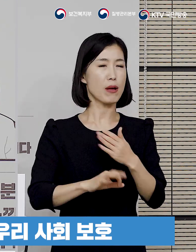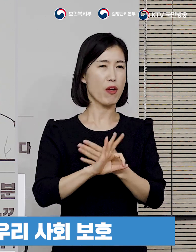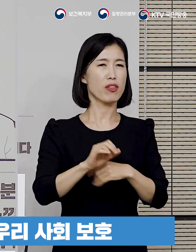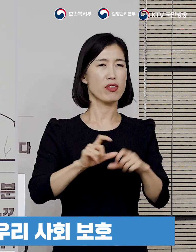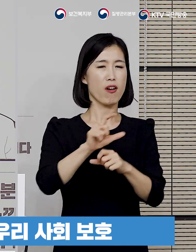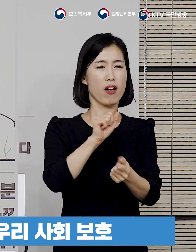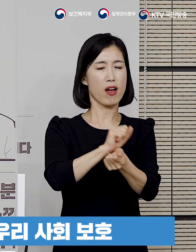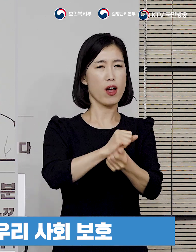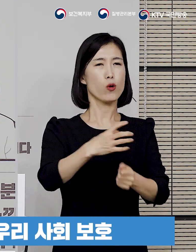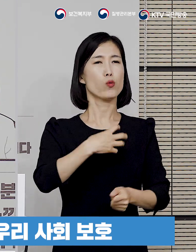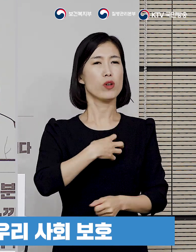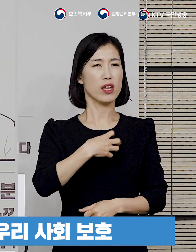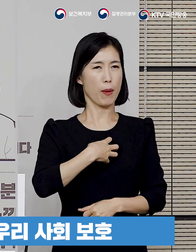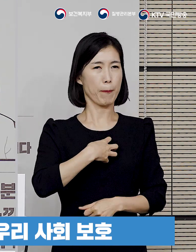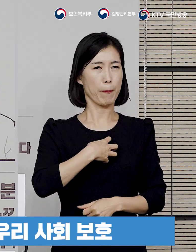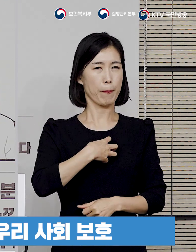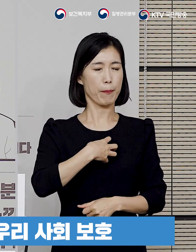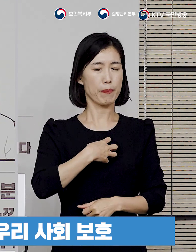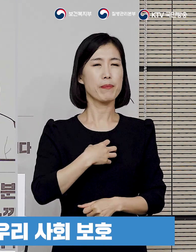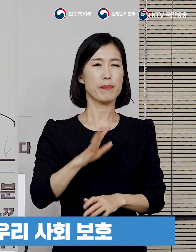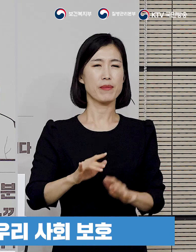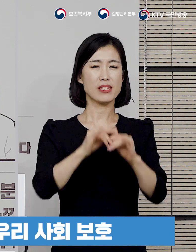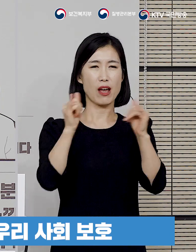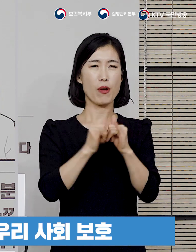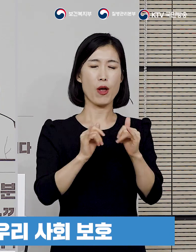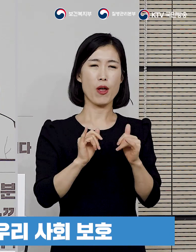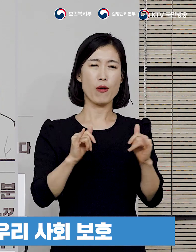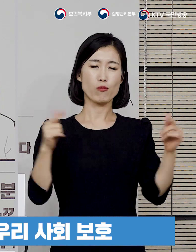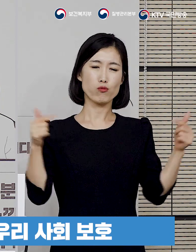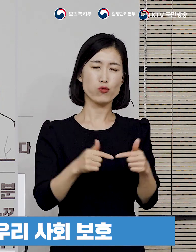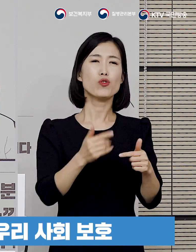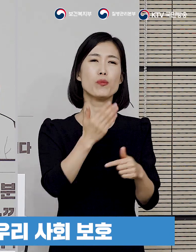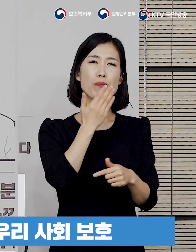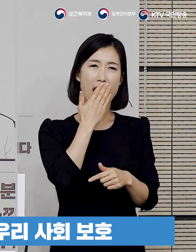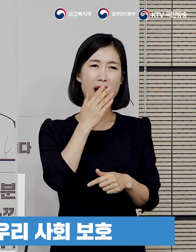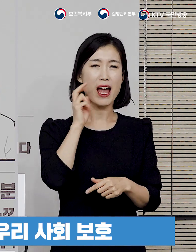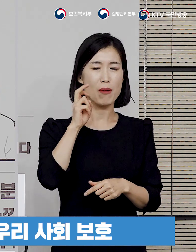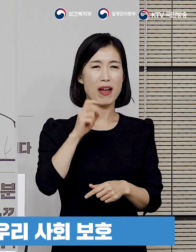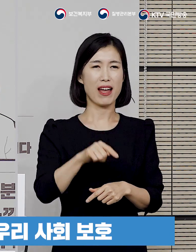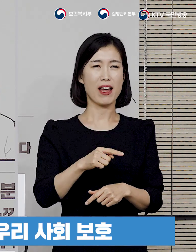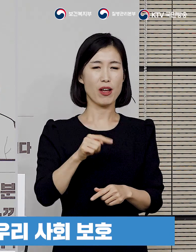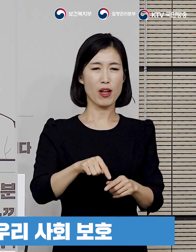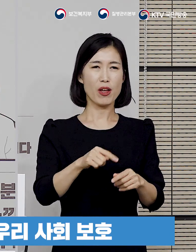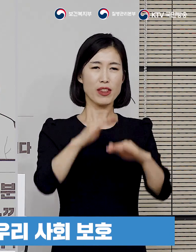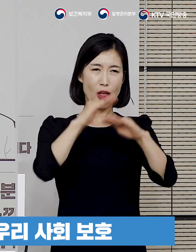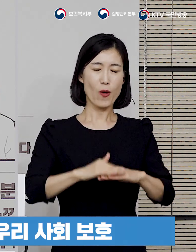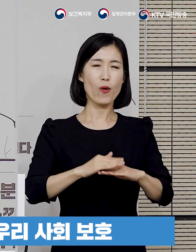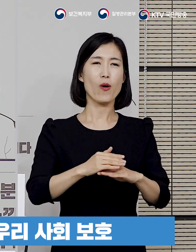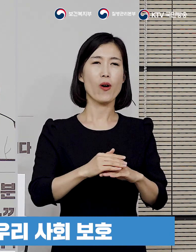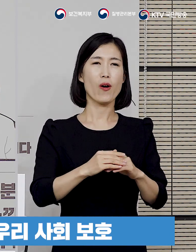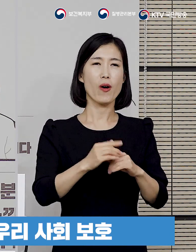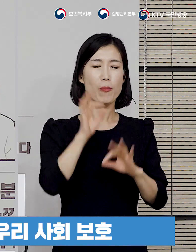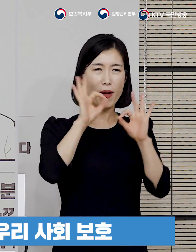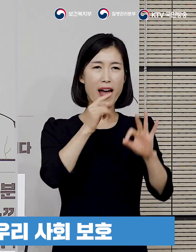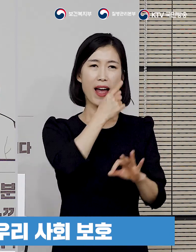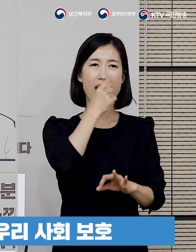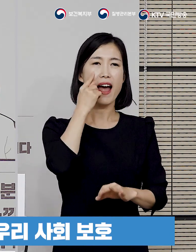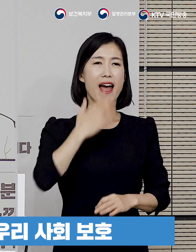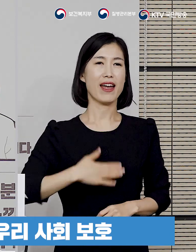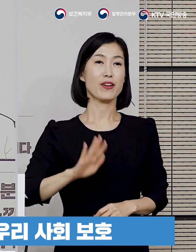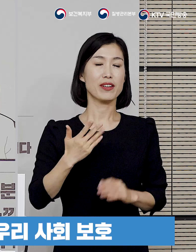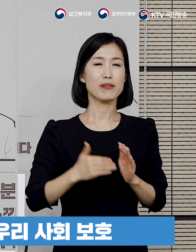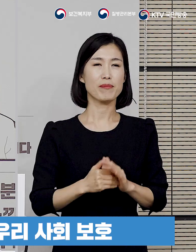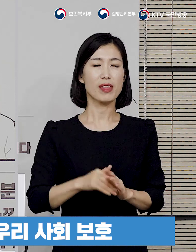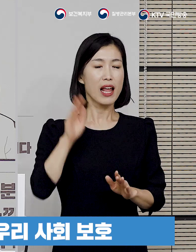충실히 이행한다면 감염병의 위협으로부터 우리 사회는 보호될 수 있다라는 교훈을 알 수